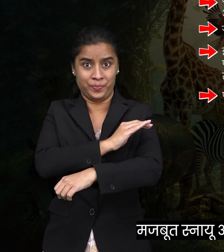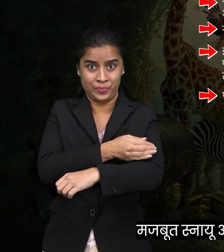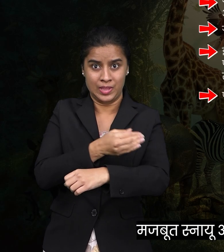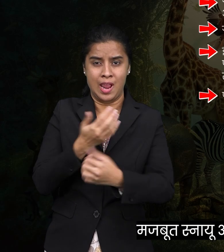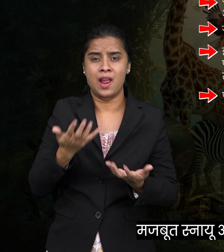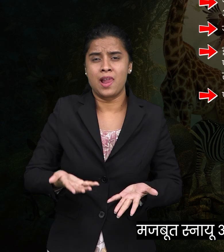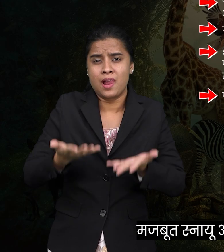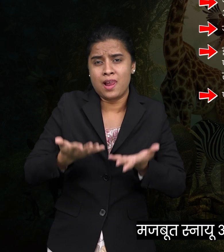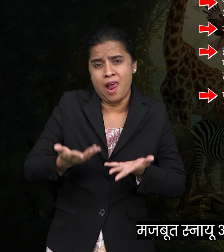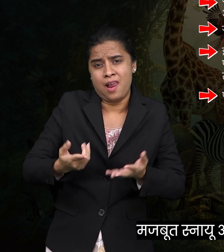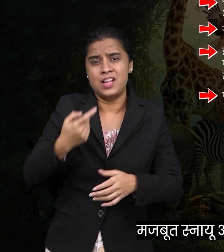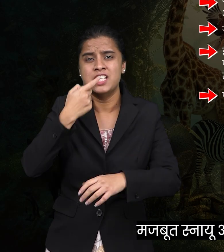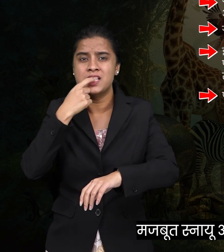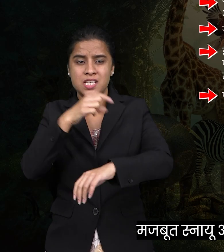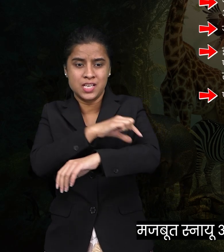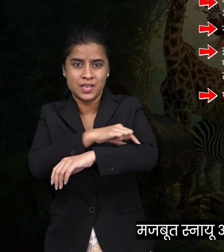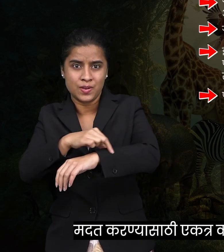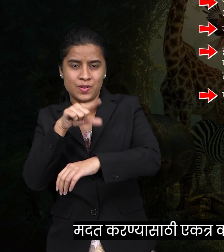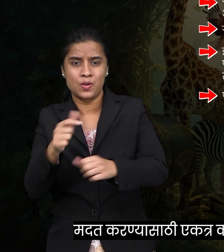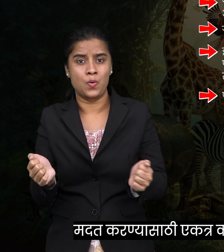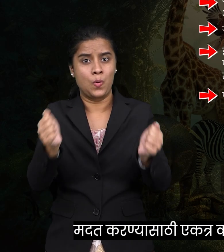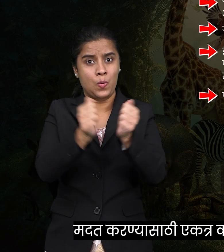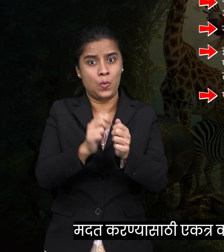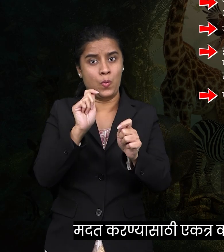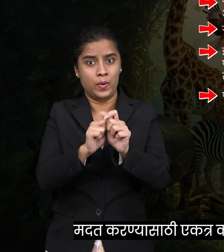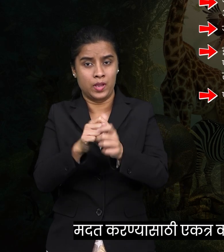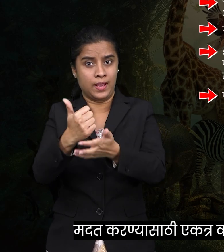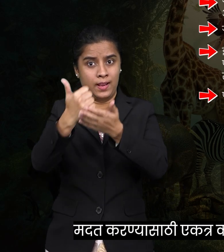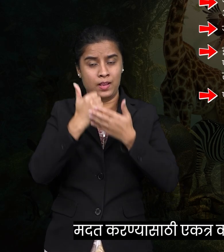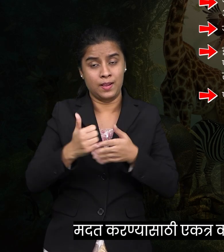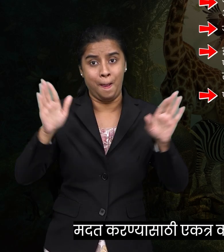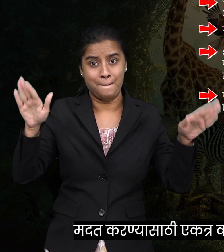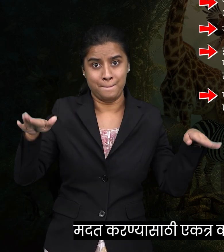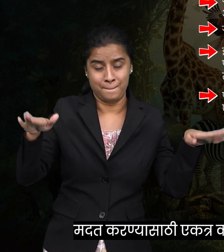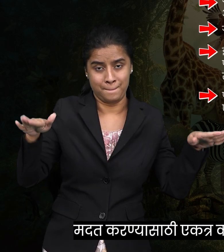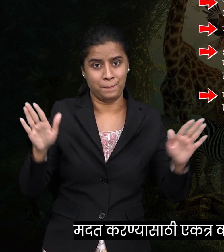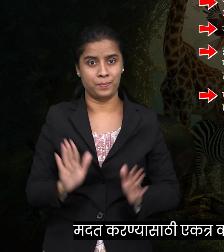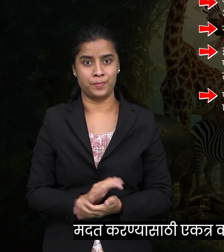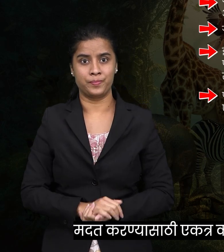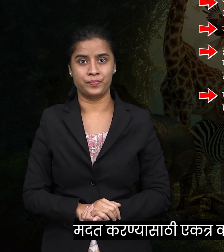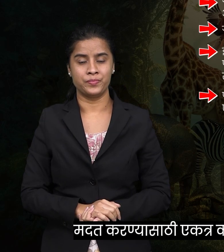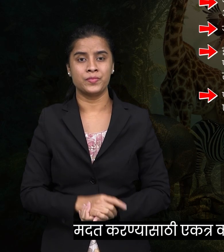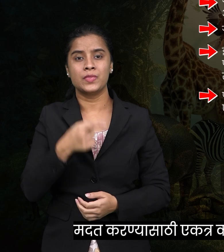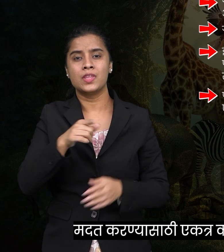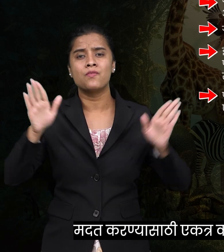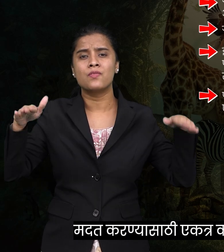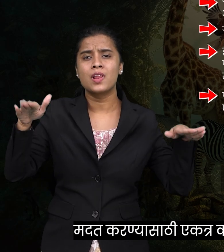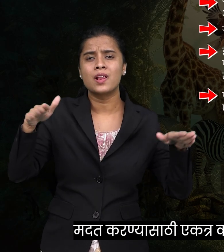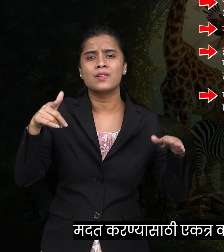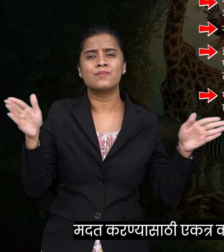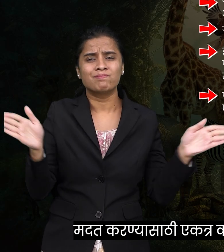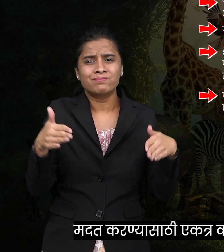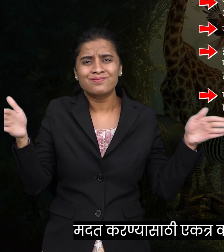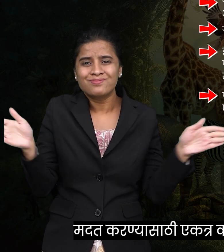मजबूत स्नायू आणि हलकी हाडे पक्ष्यांना उडण्यास मदत करण्यासाठी एकत्र काम करतात. ते त्यांचे पंख फडफडून उडवतात.